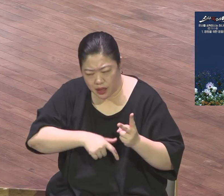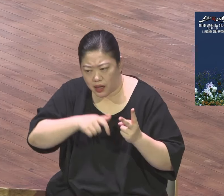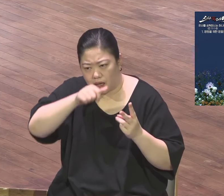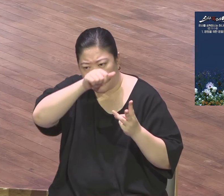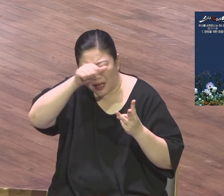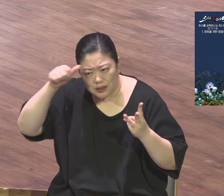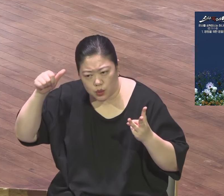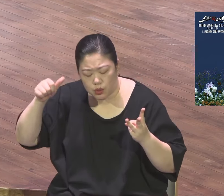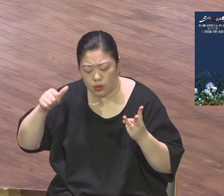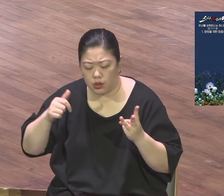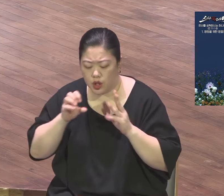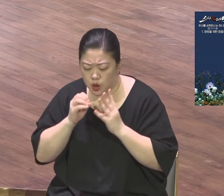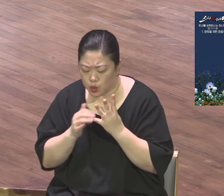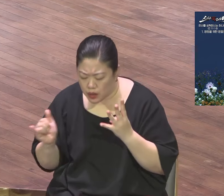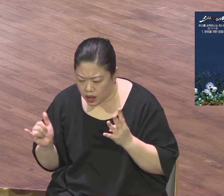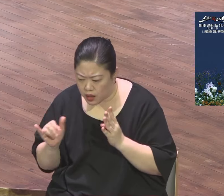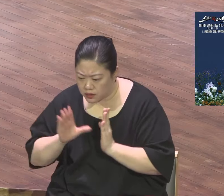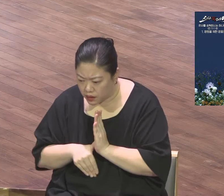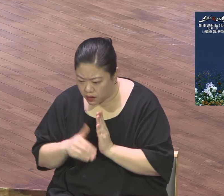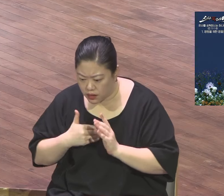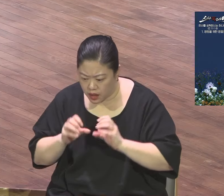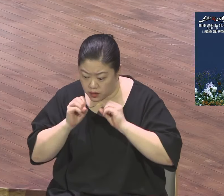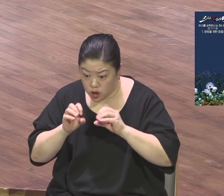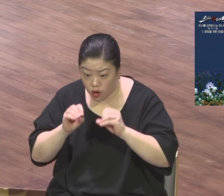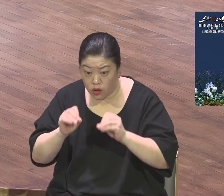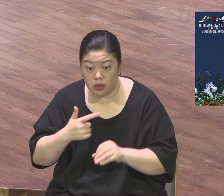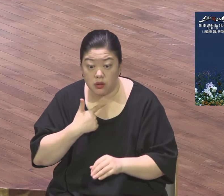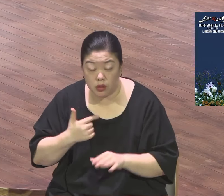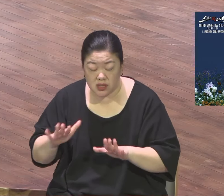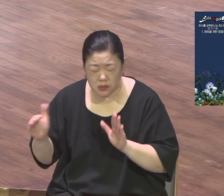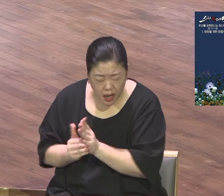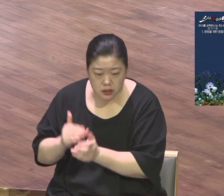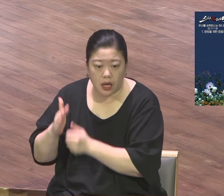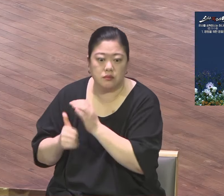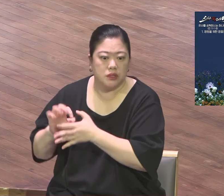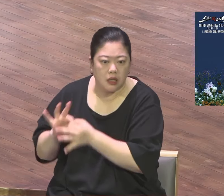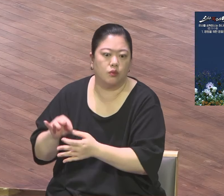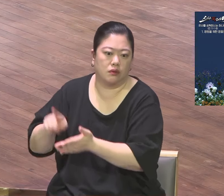올인했다. 다 들었어.